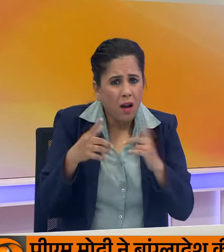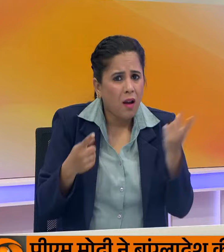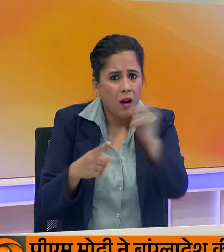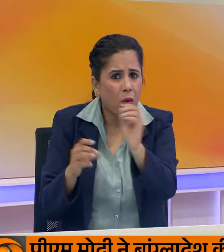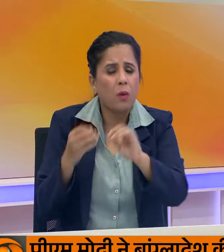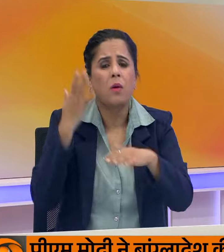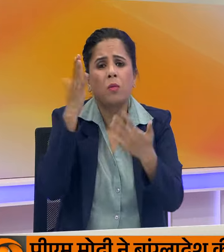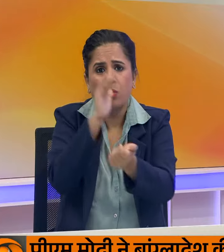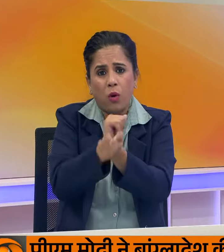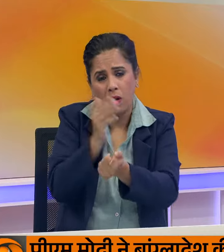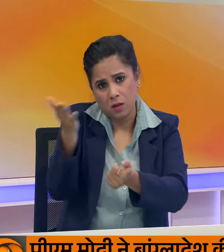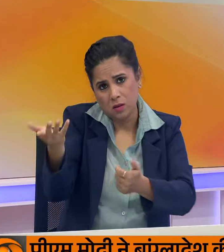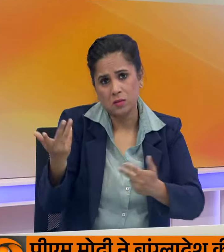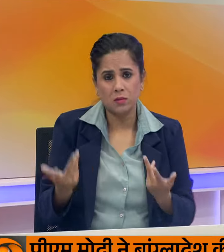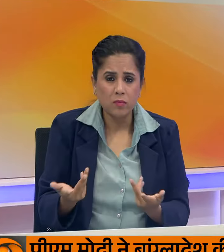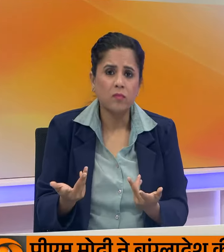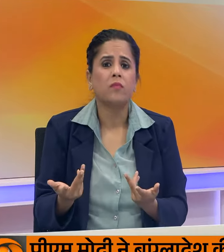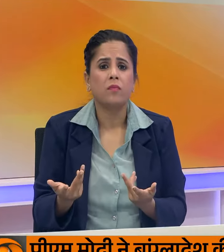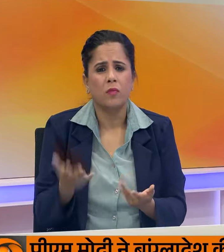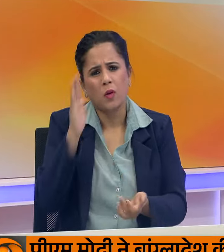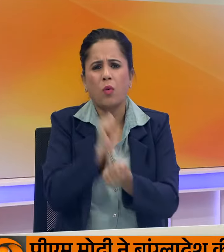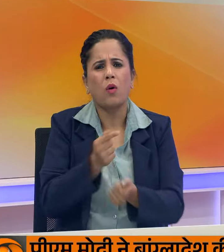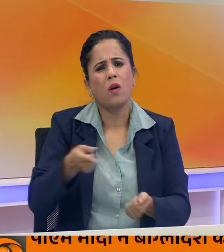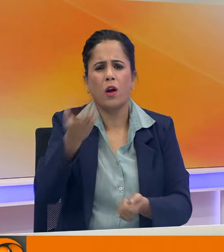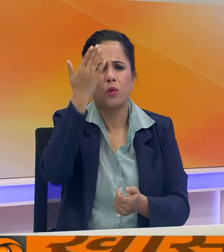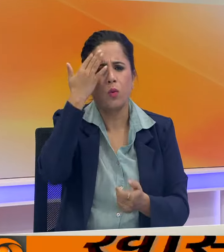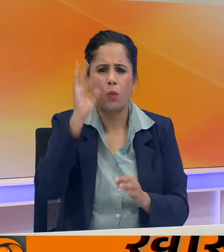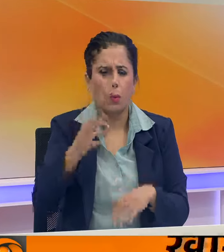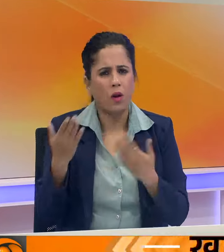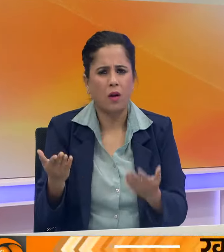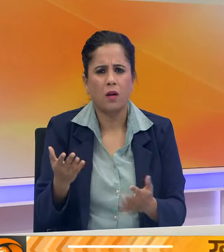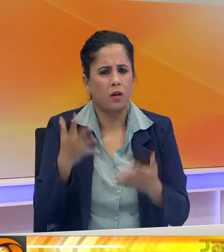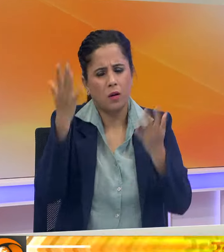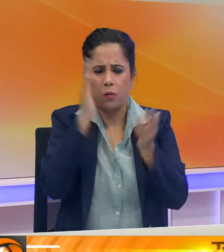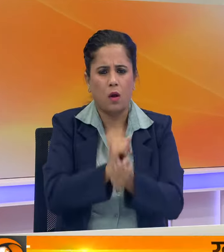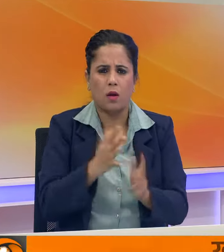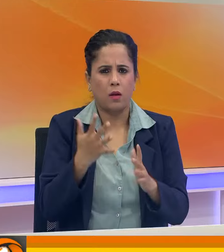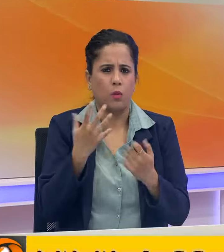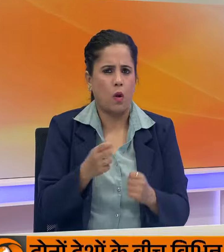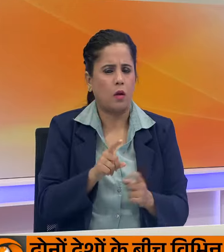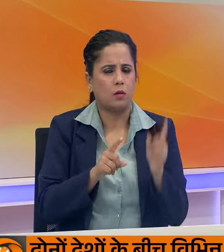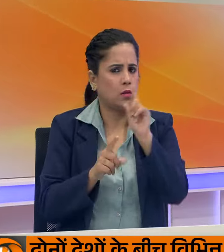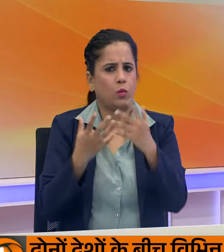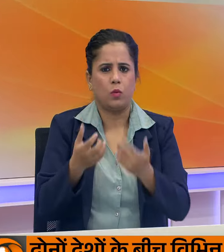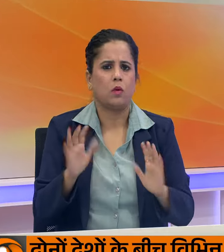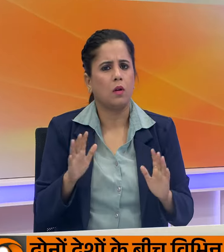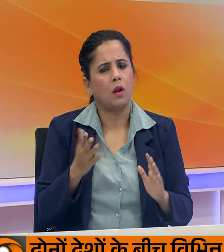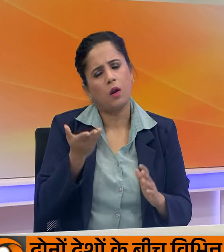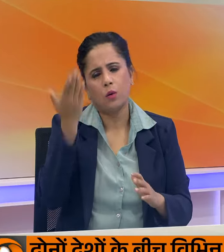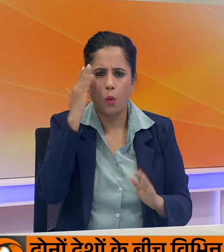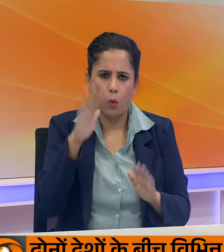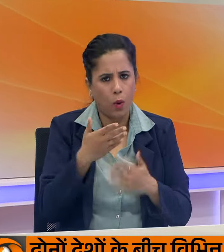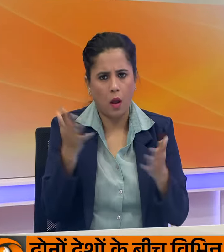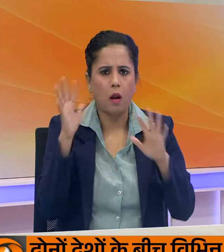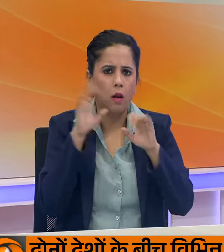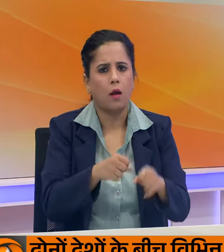पुलिस के आगे तो सबको डरता है अप नहीं रते पुलिस हाल